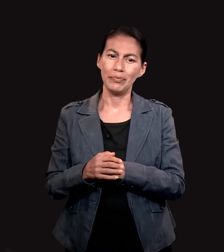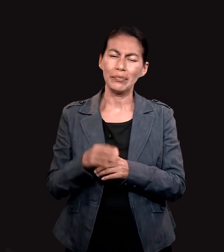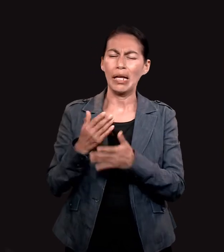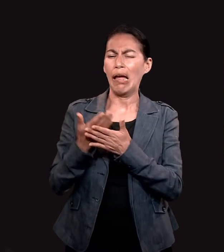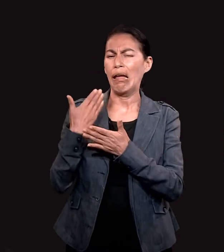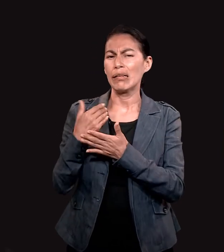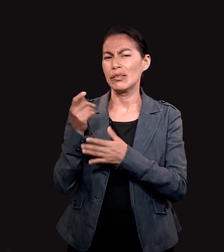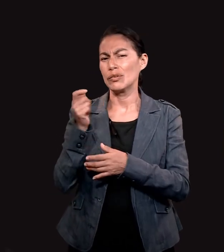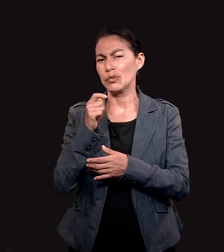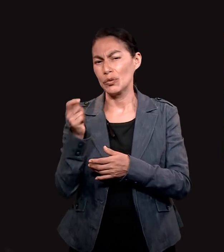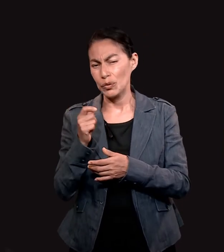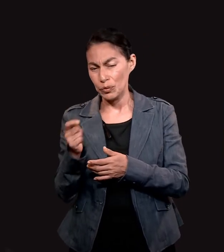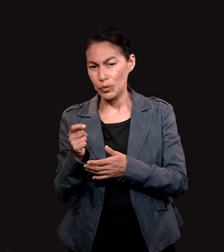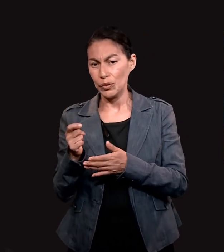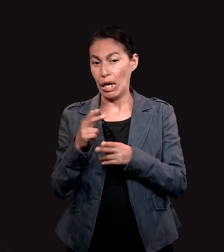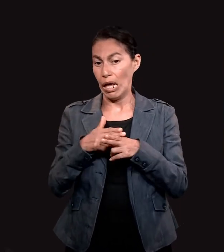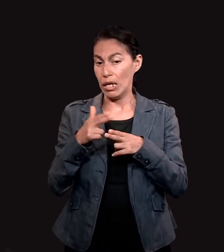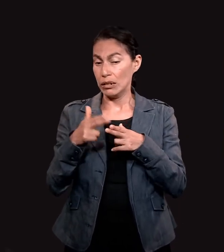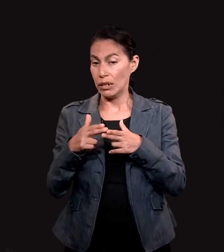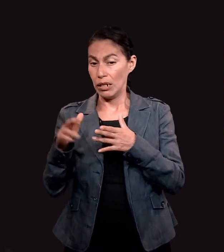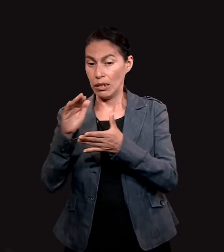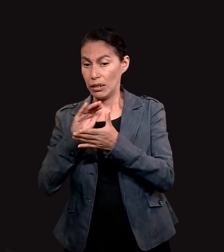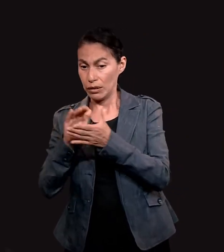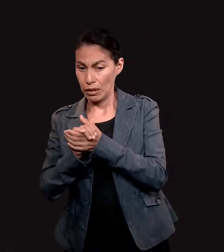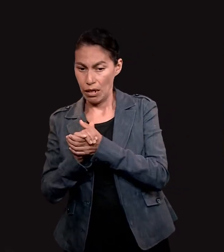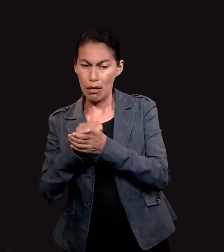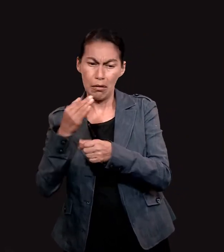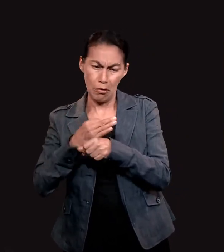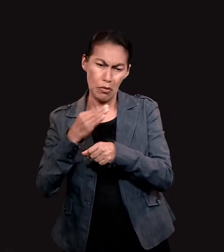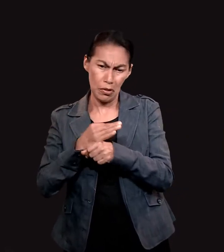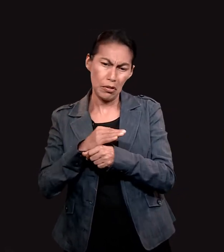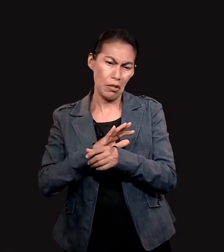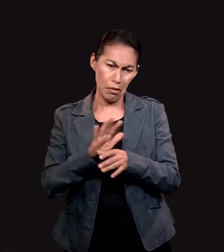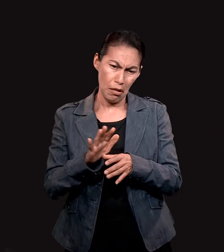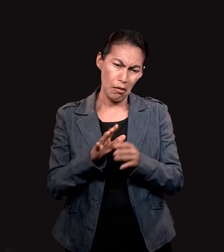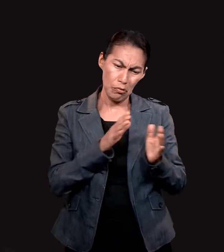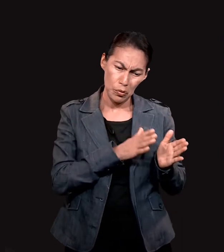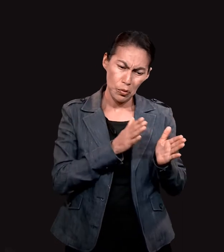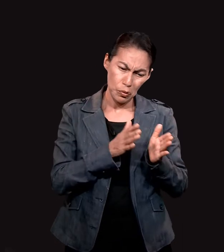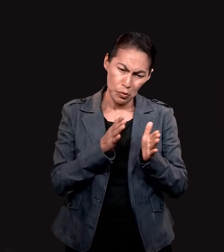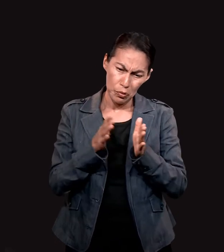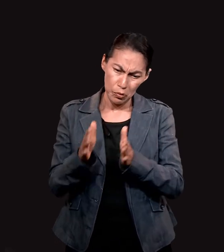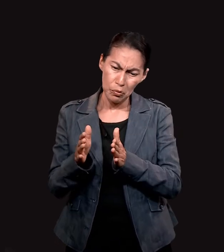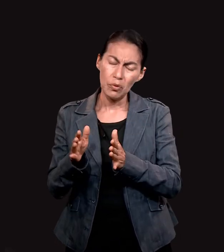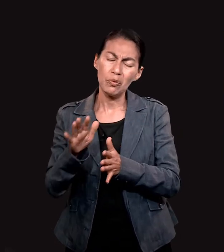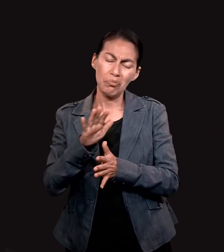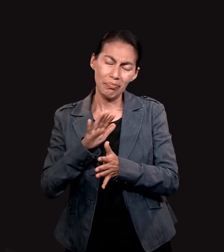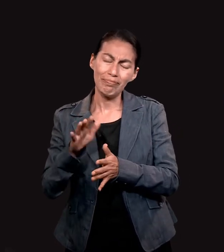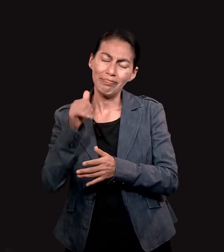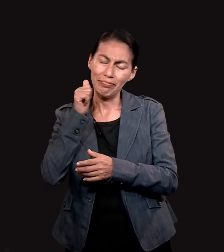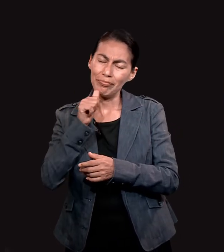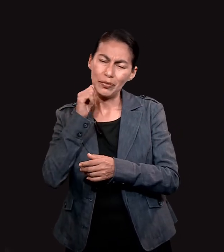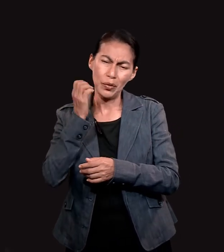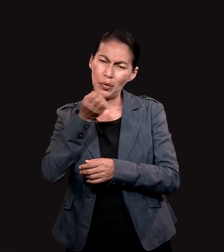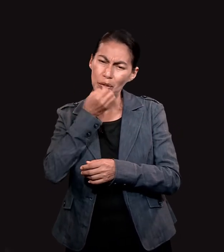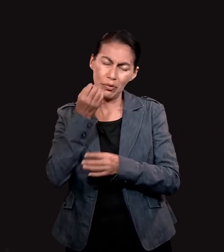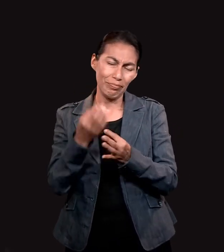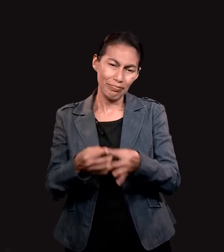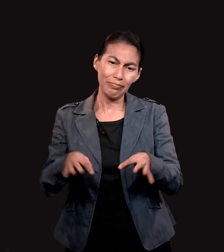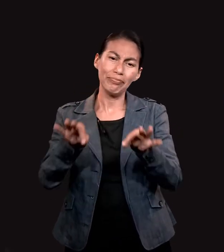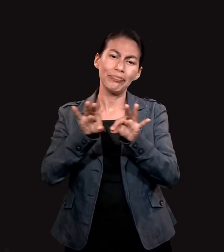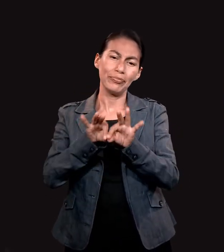desde que decidimos ser novios hasta que nos casamos, y bueno, ahorita ya en esta etapa nueva que estamos